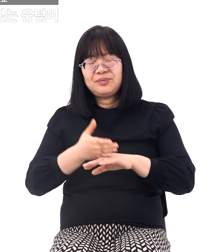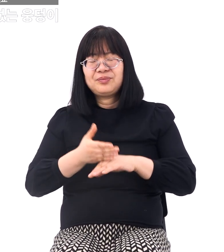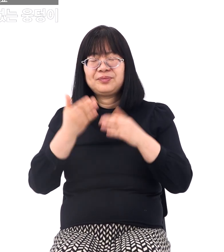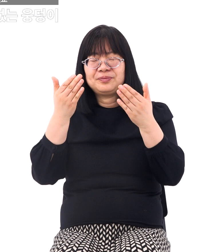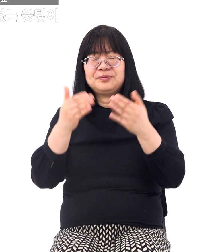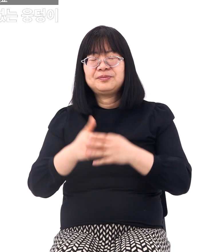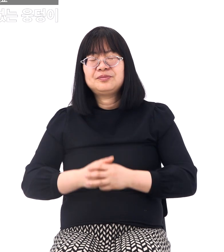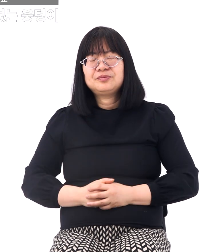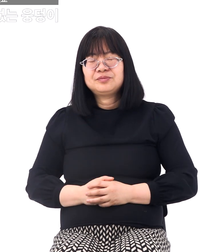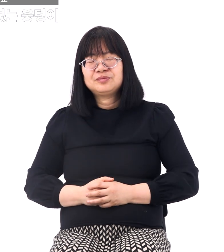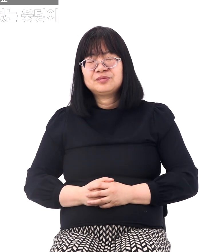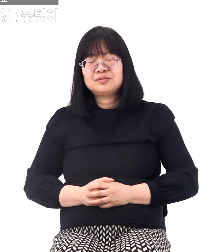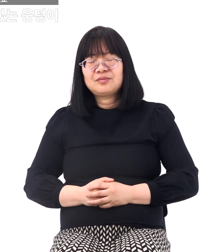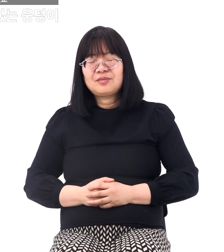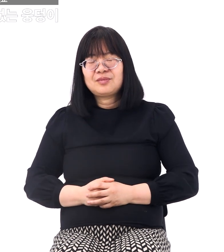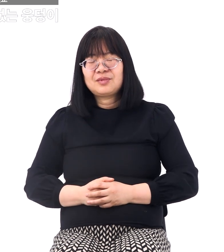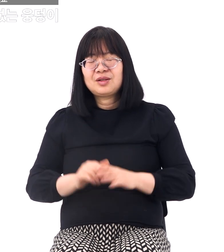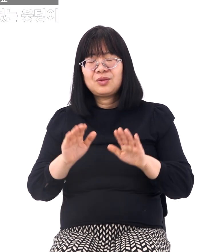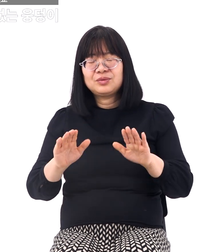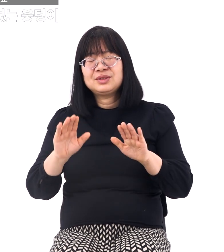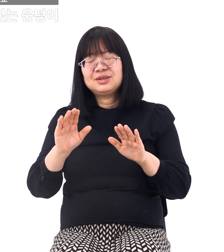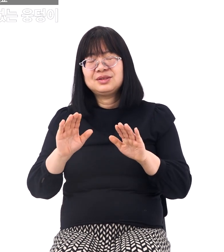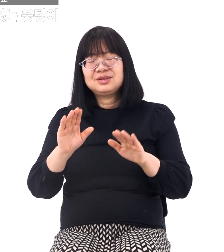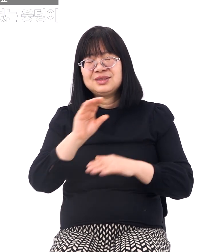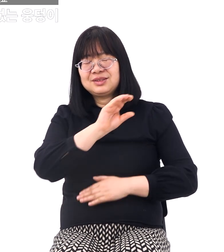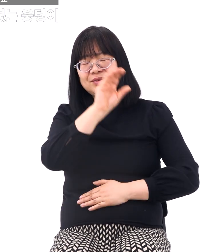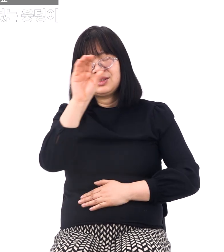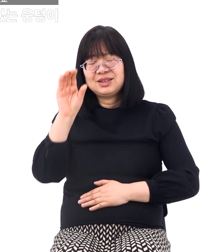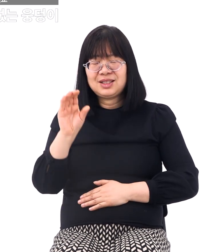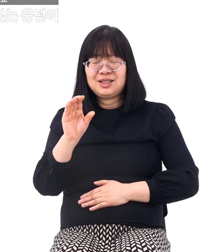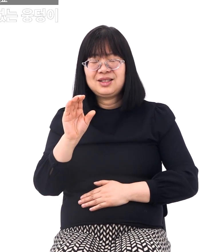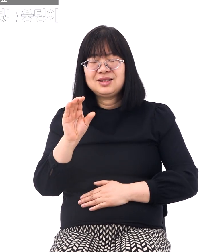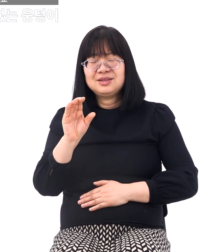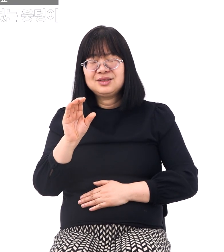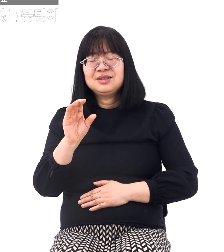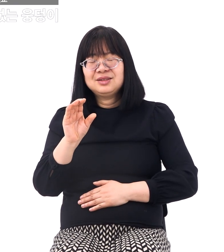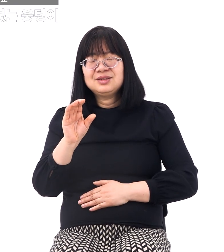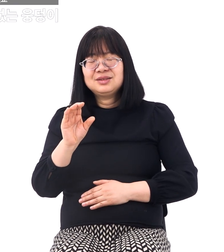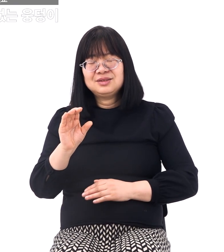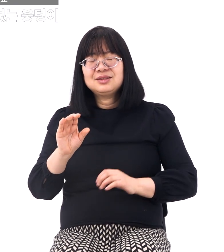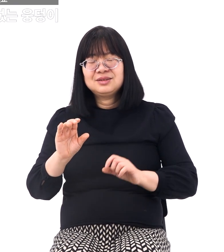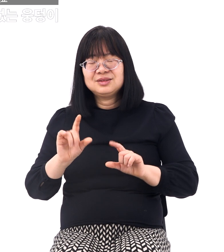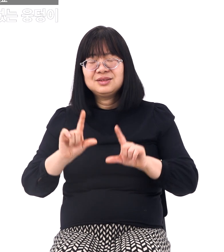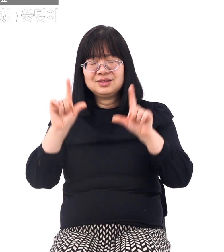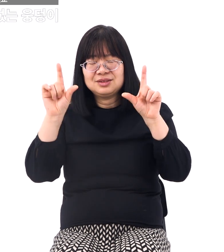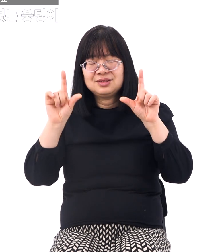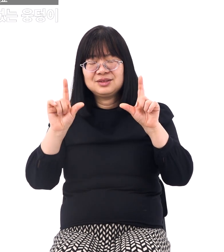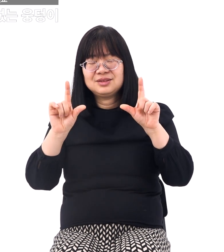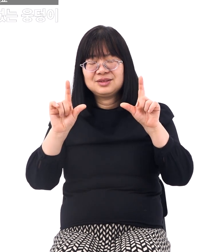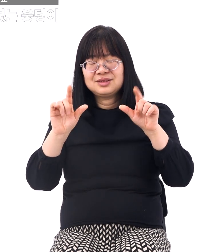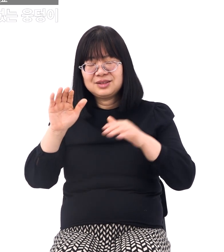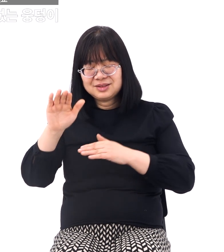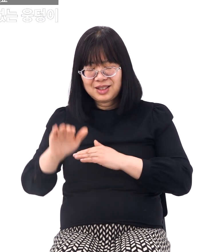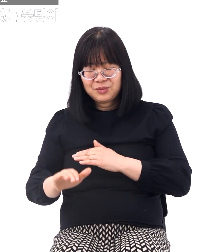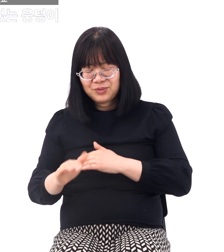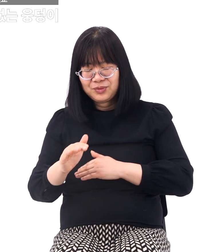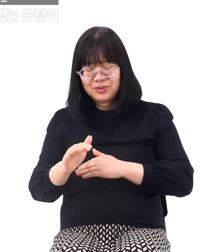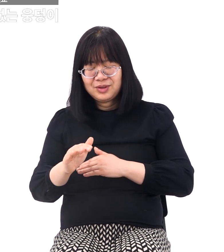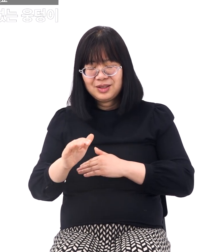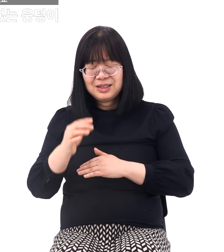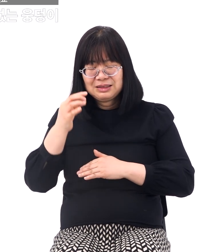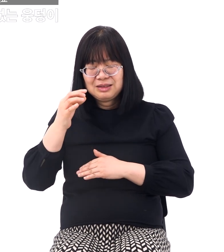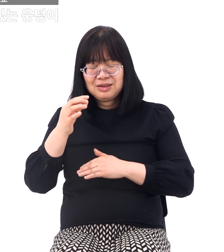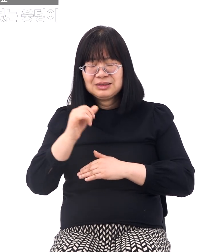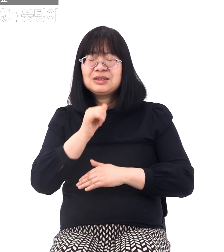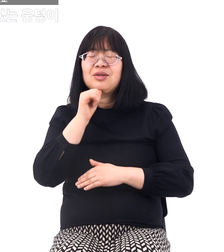감사합니다. 오는 성탄은 그렇게 낮고 천한 가두어진 흑암에 앉은